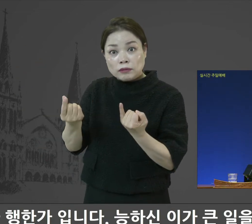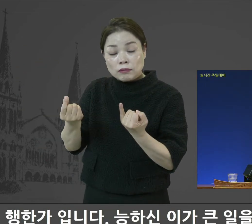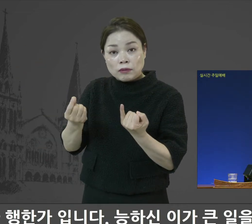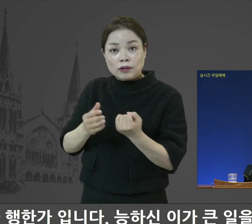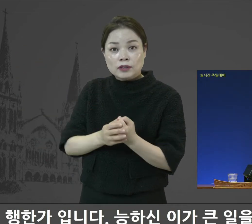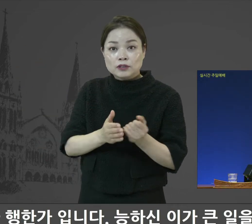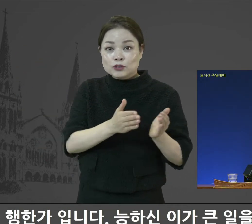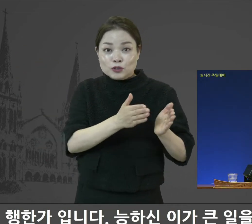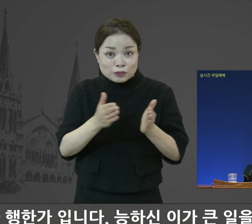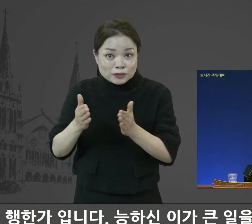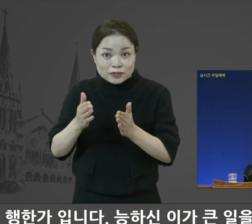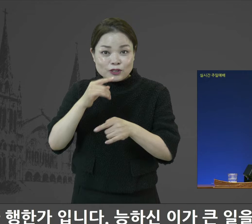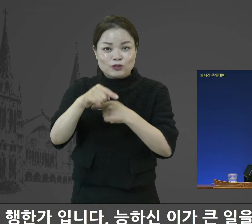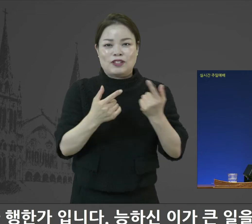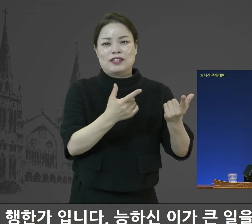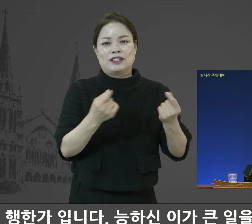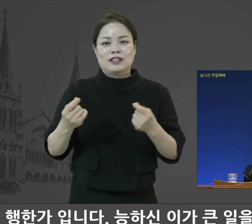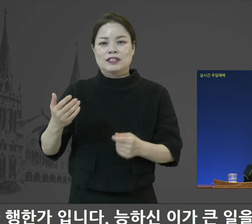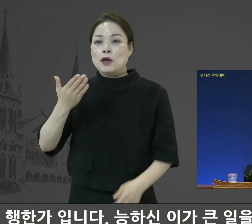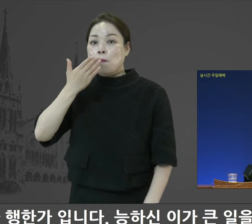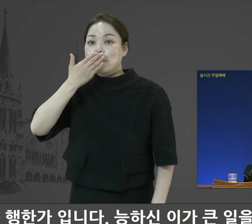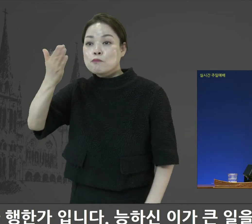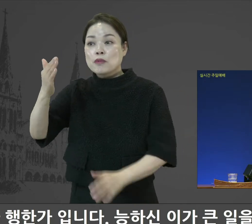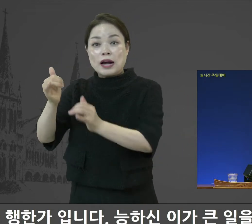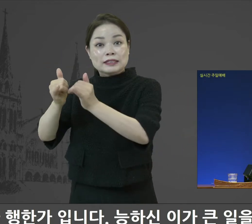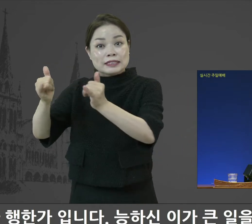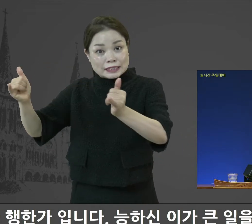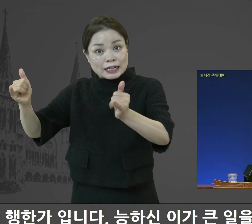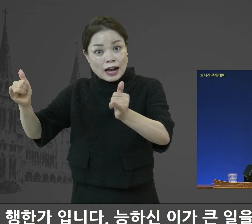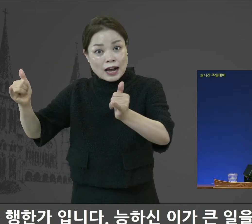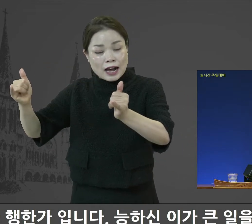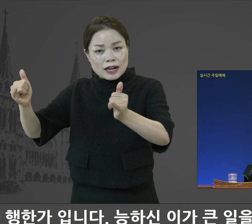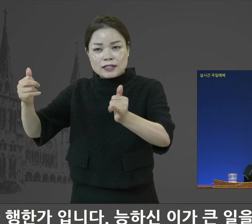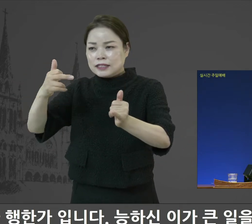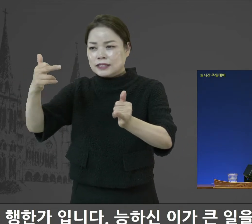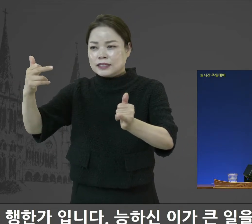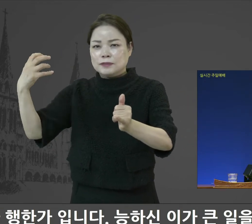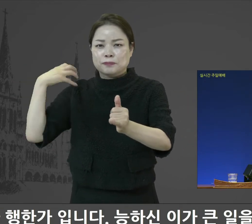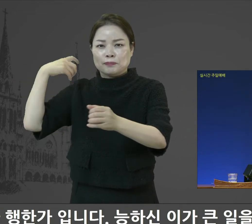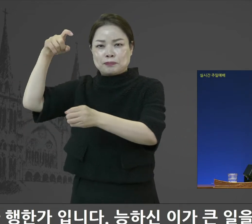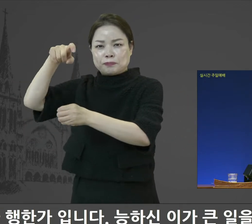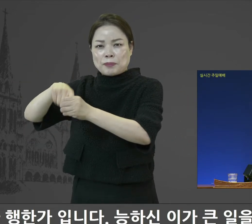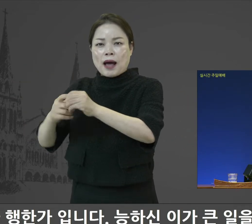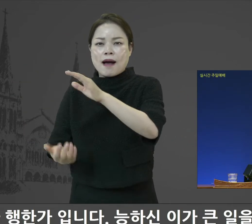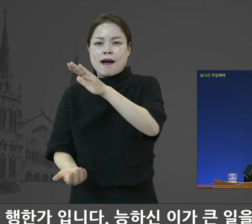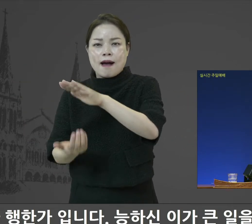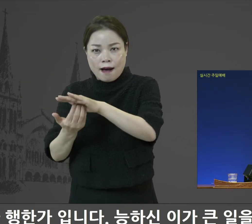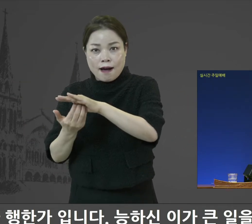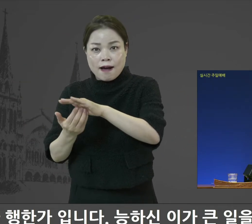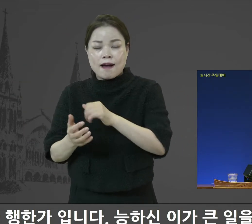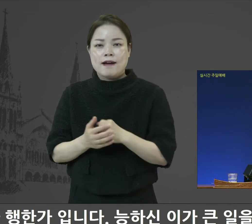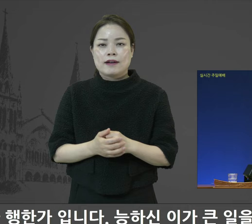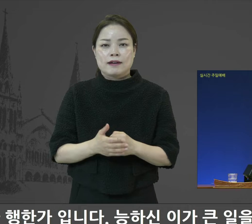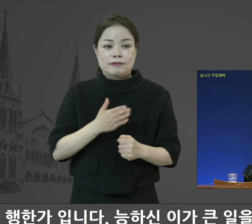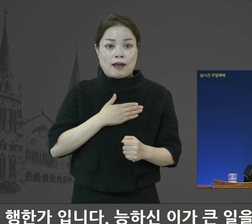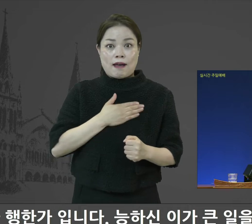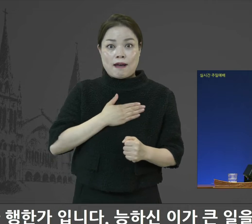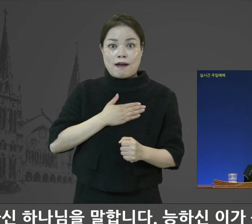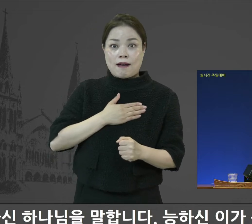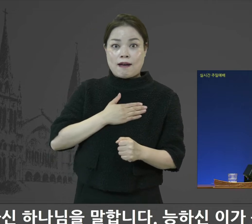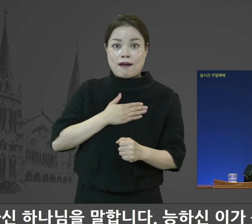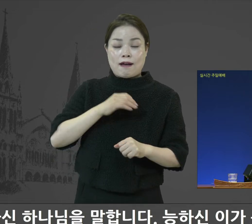좋겠습니다. 준비되신 분들만 따라 하십시다. 능하신 이가 큰일을 행하셨다. 내게 행하신